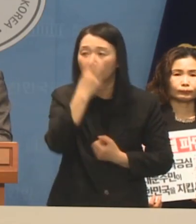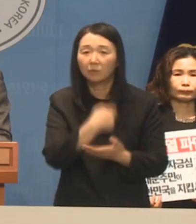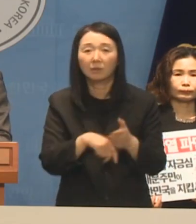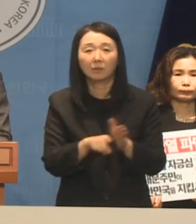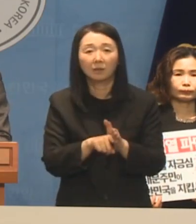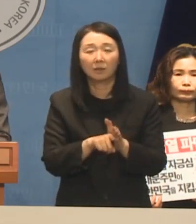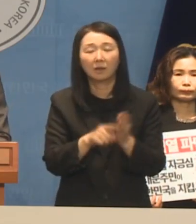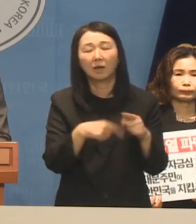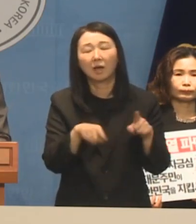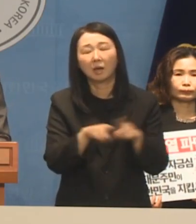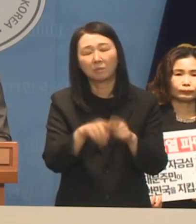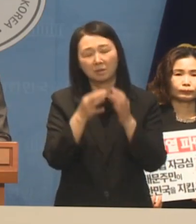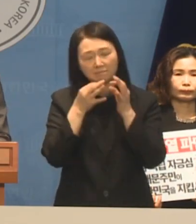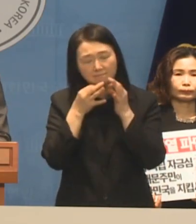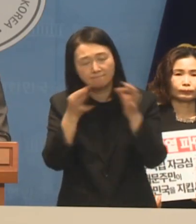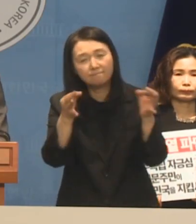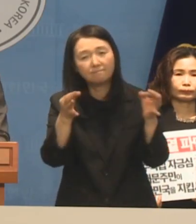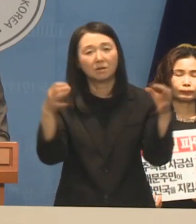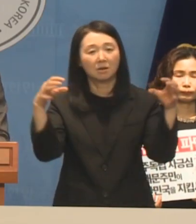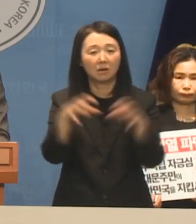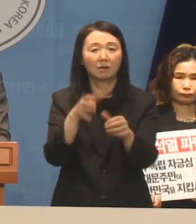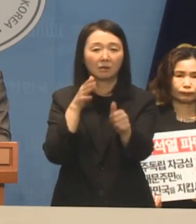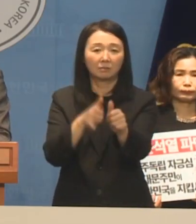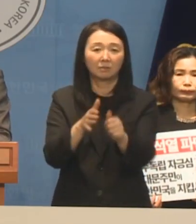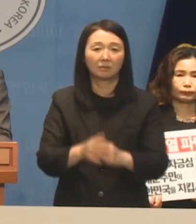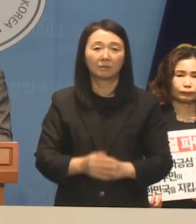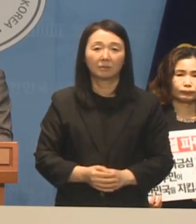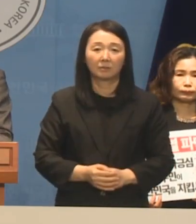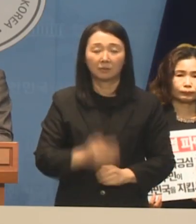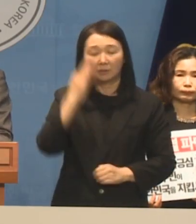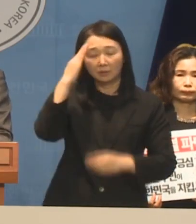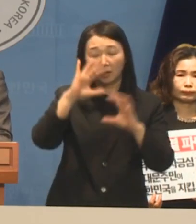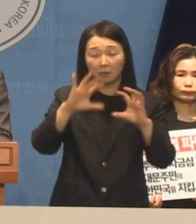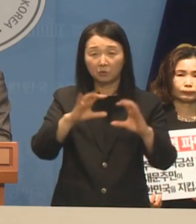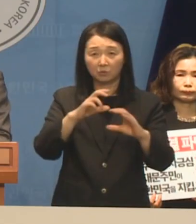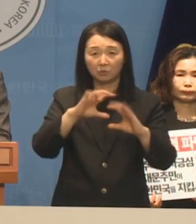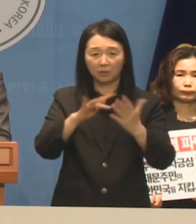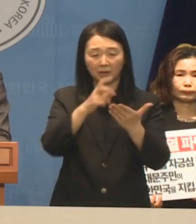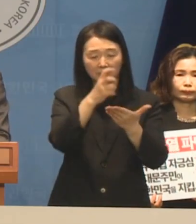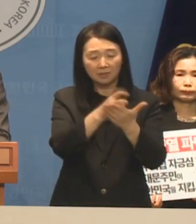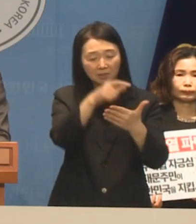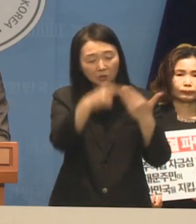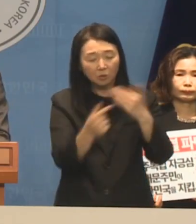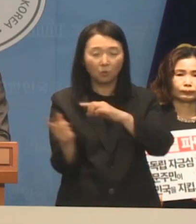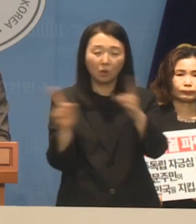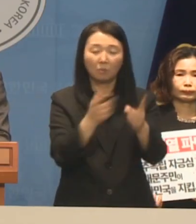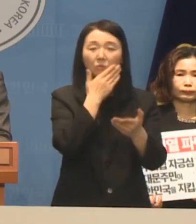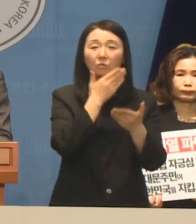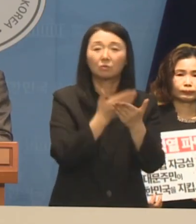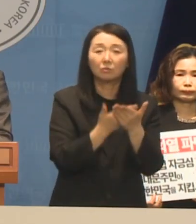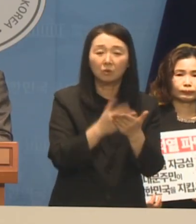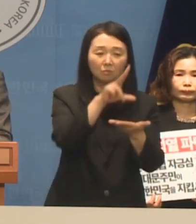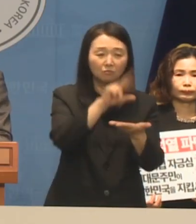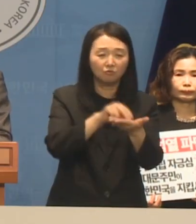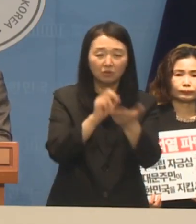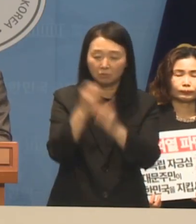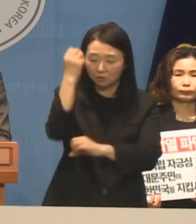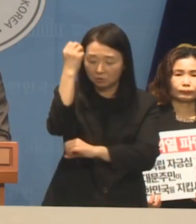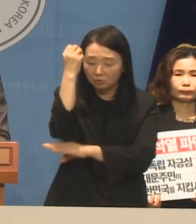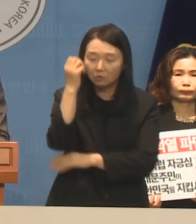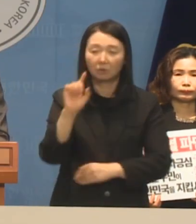위해 함께 목소리를 높여주십시오. 대한민국 헌정질서 회복의 핵심은 모든 문제의